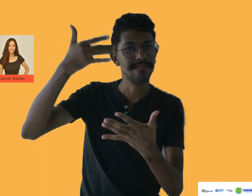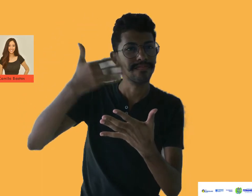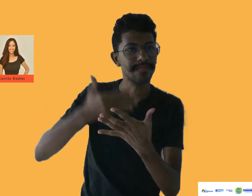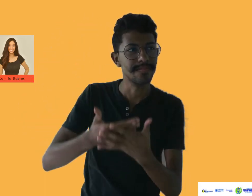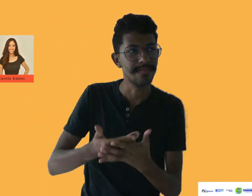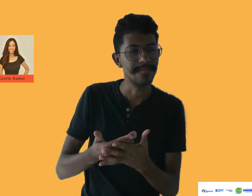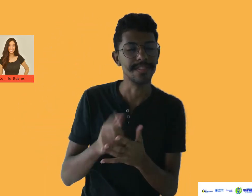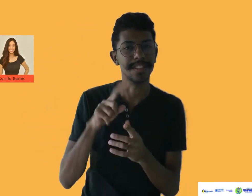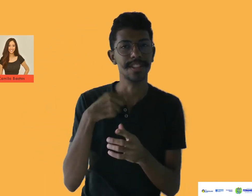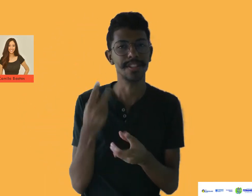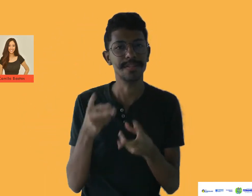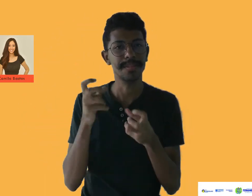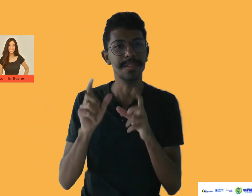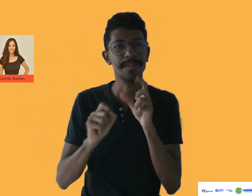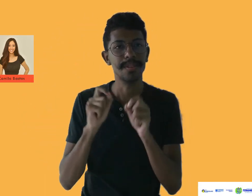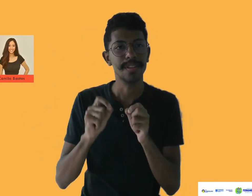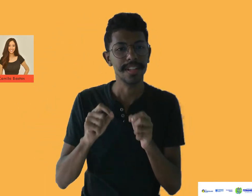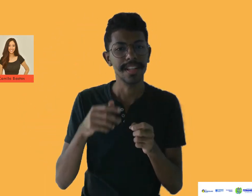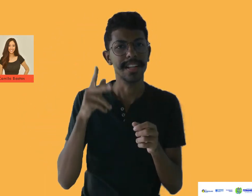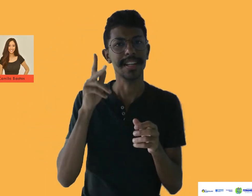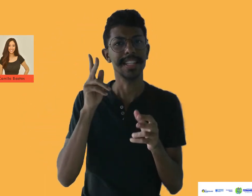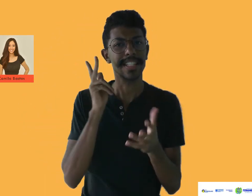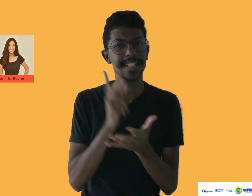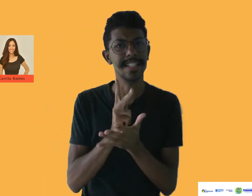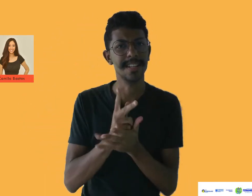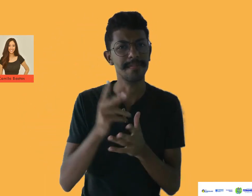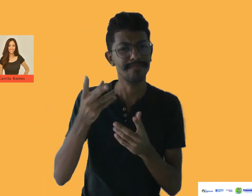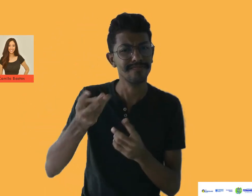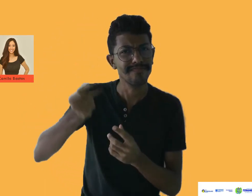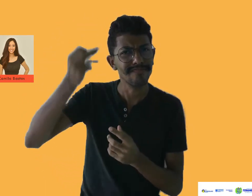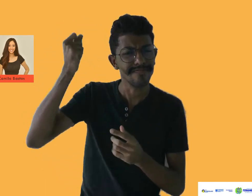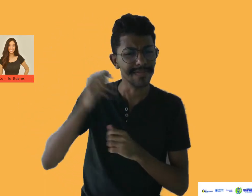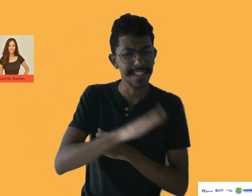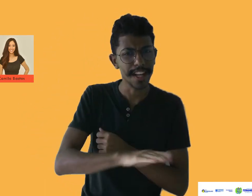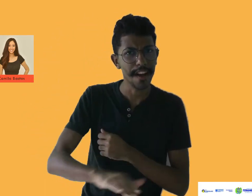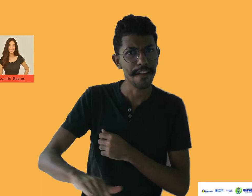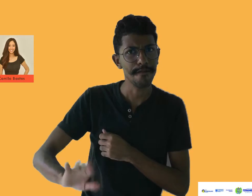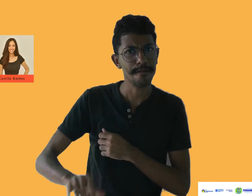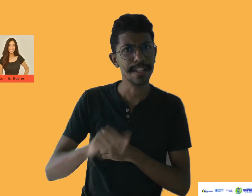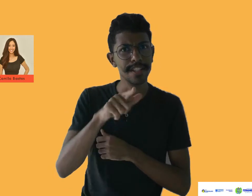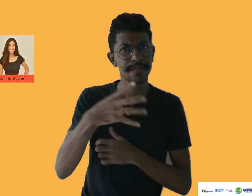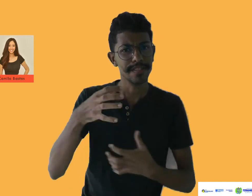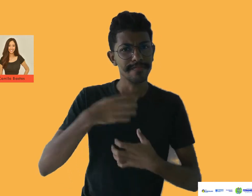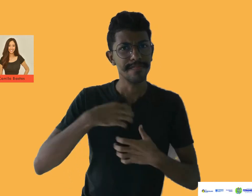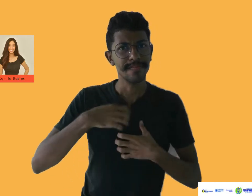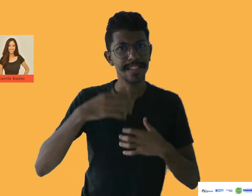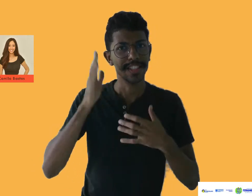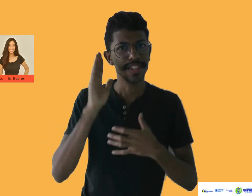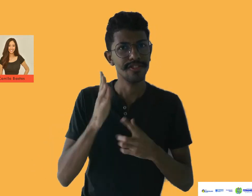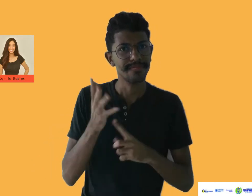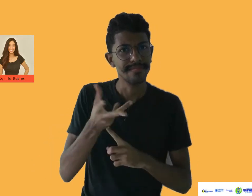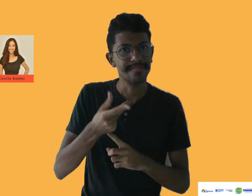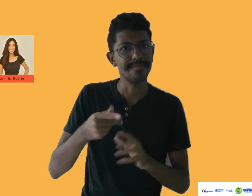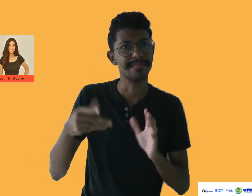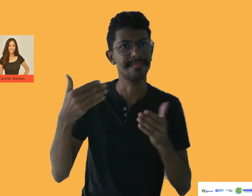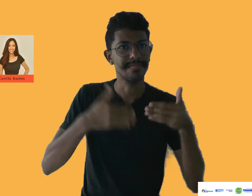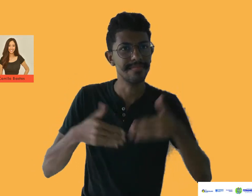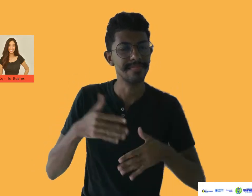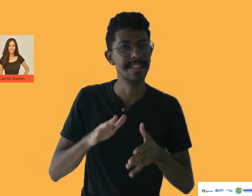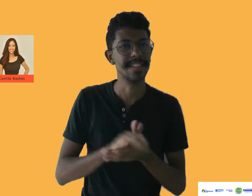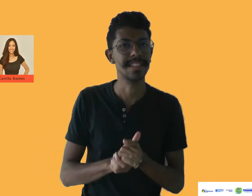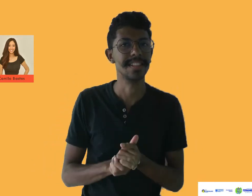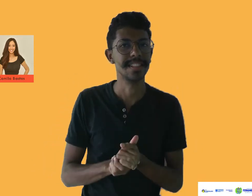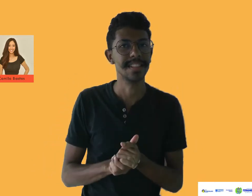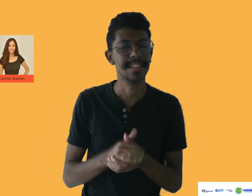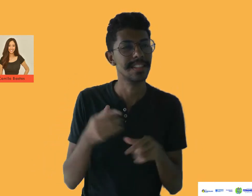interessante, tipo, contando esse processo de resgate, de perceber quantos vestígios já estavam presentes desde a infância. E sobre